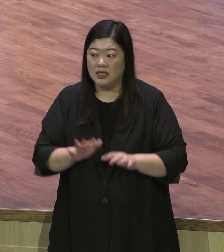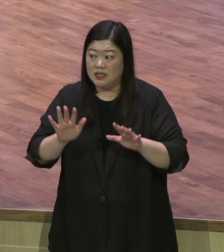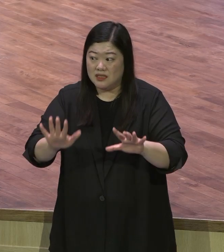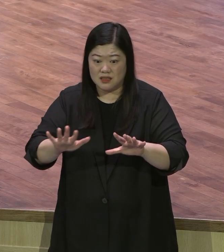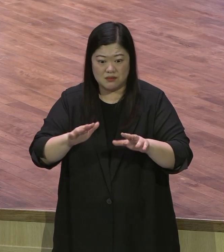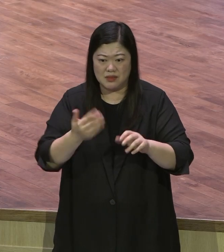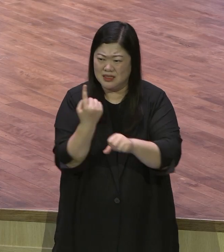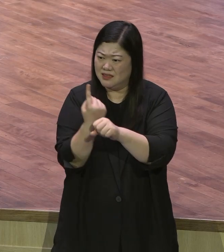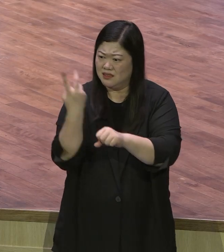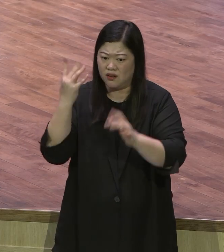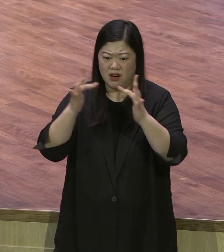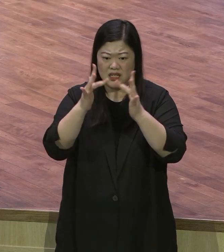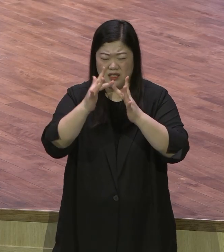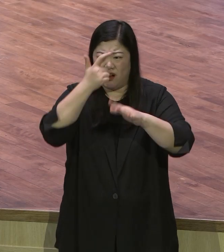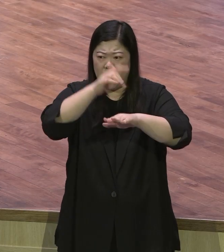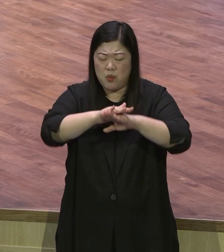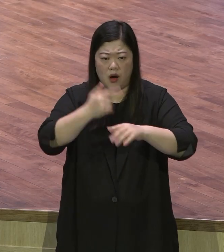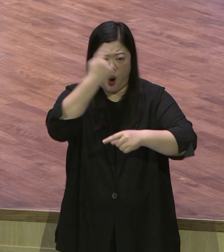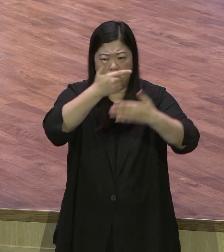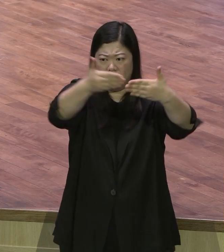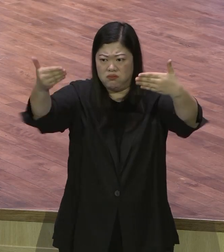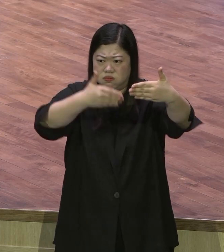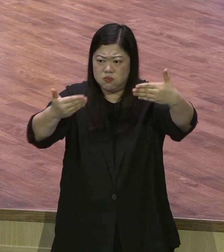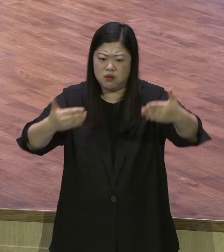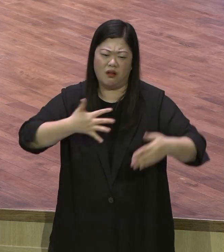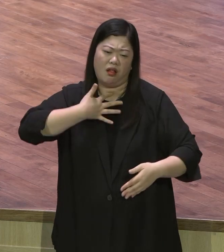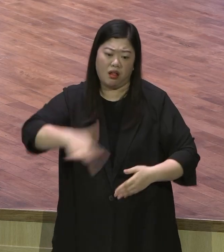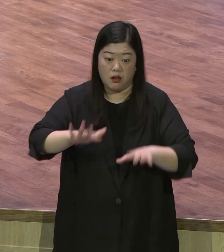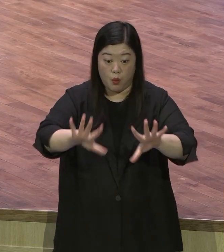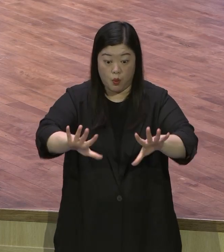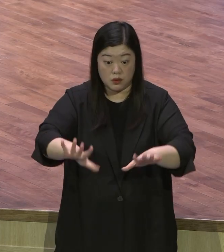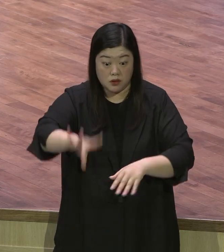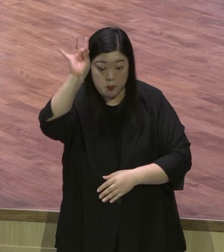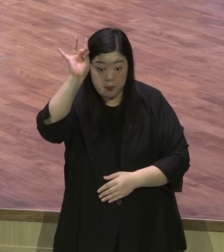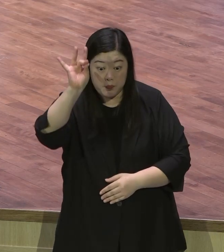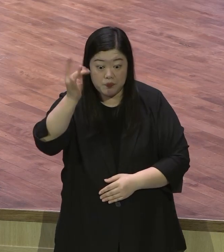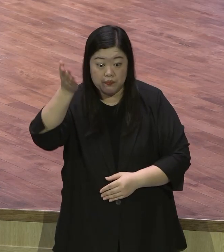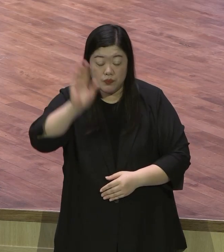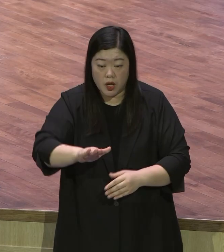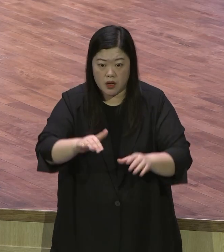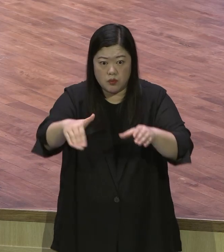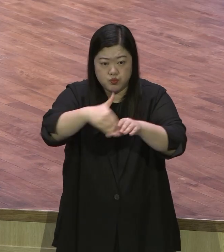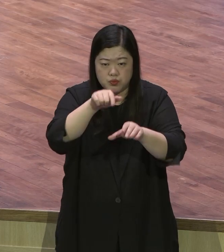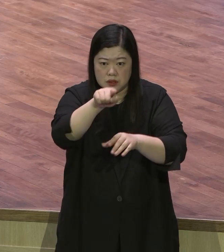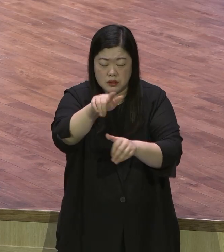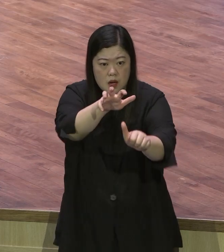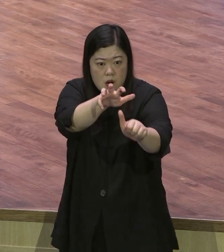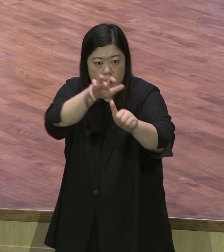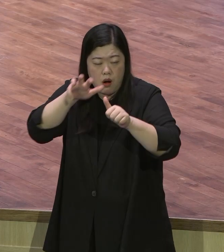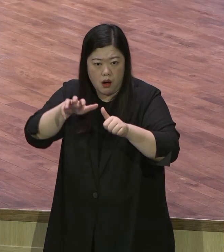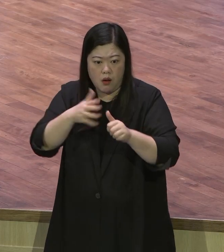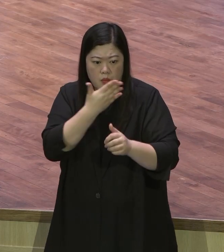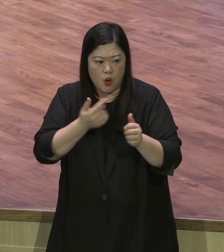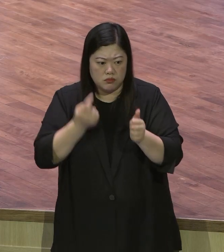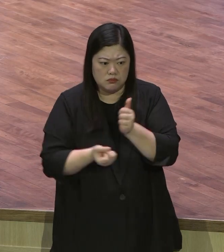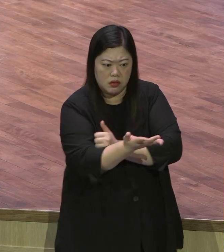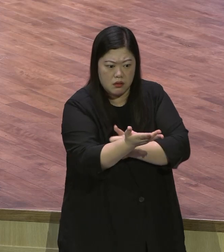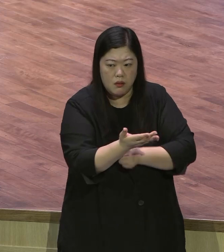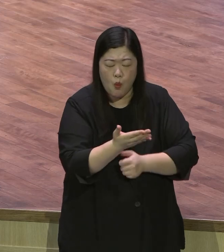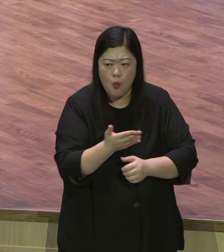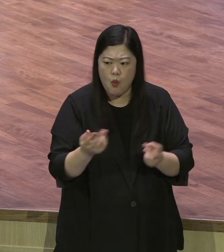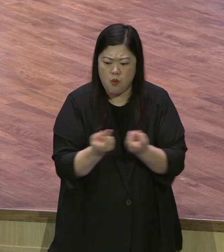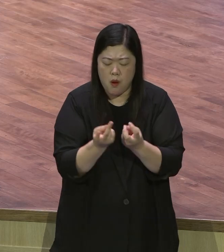속에서. 자, 하나님께서 하시는 일입니다. 하나님께서 일을 진행하고 계신데 모든 기관들도 모든